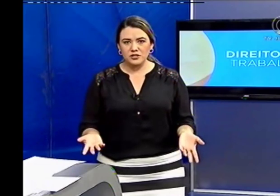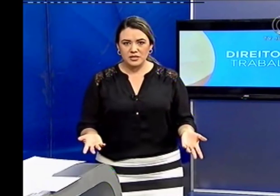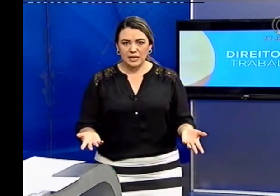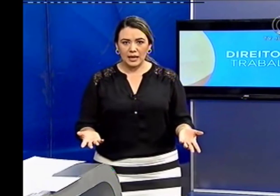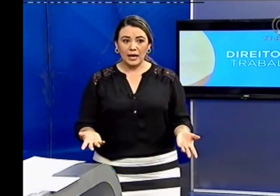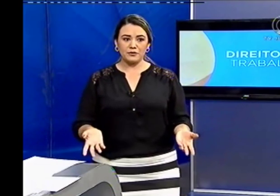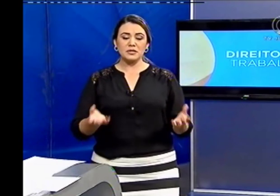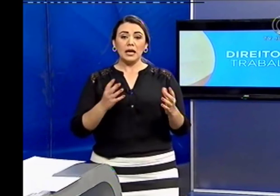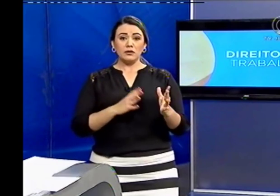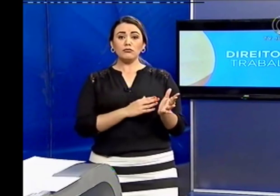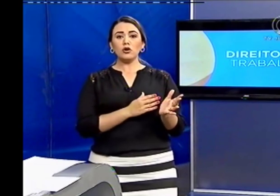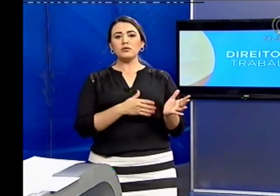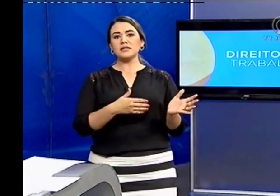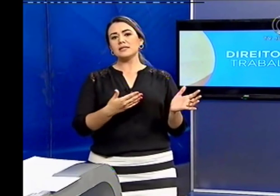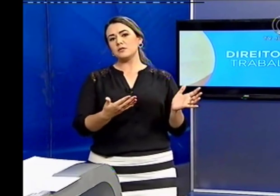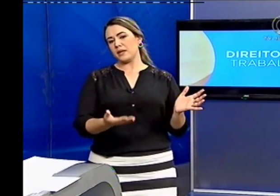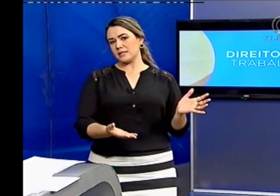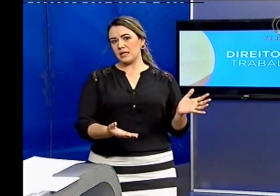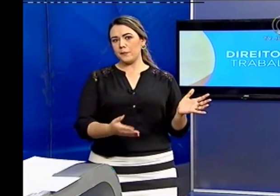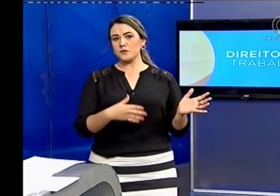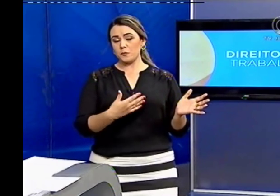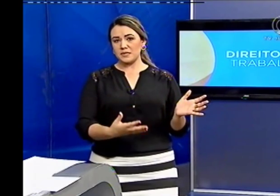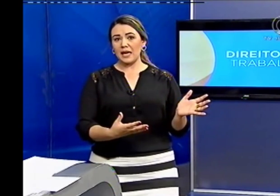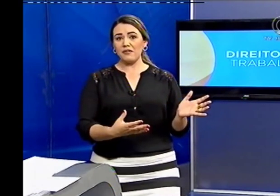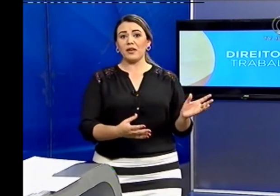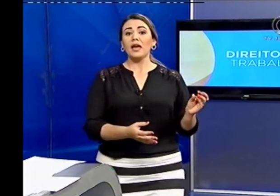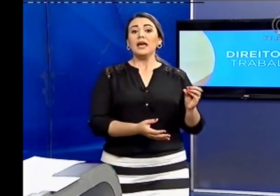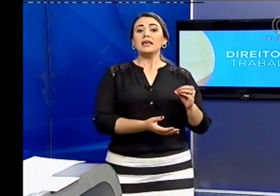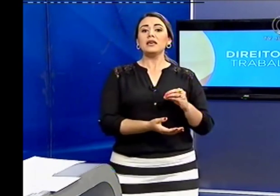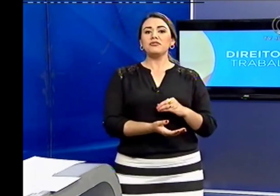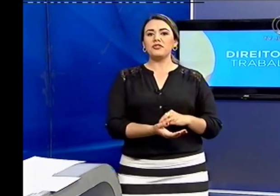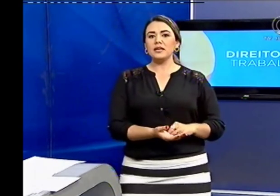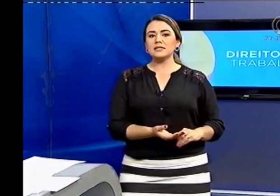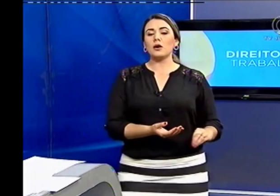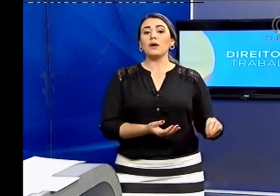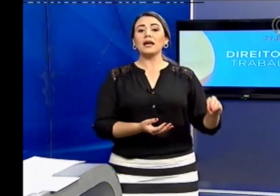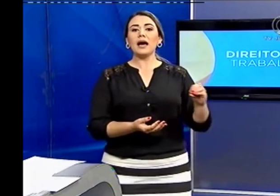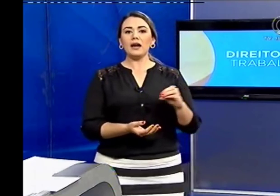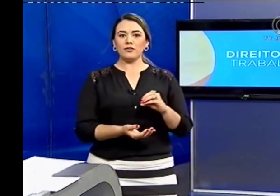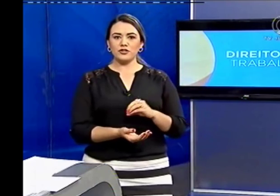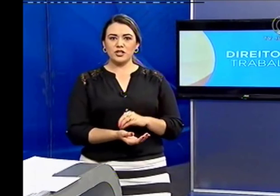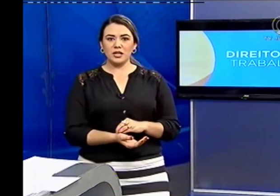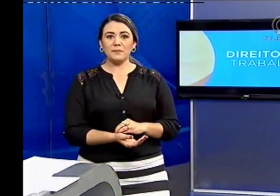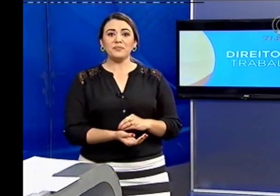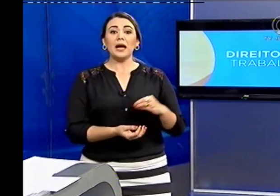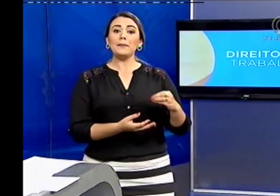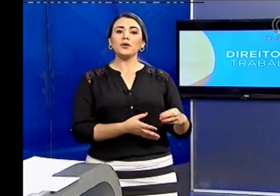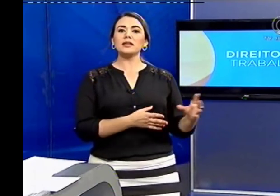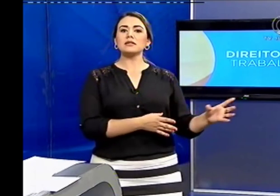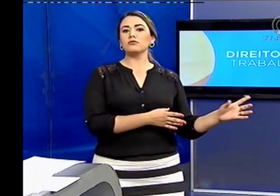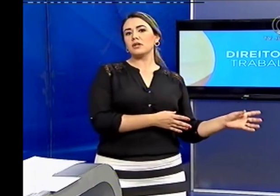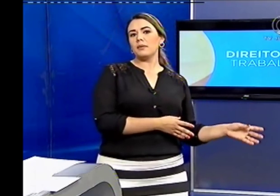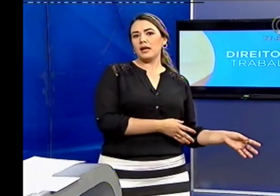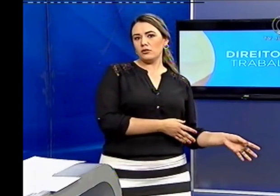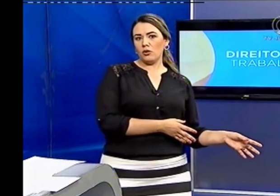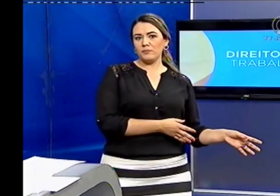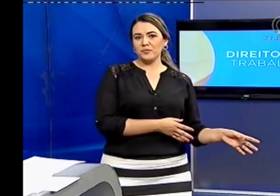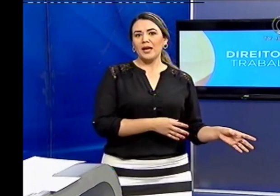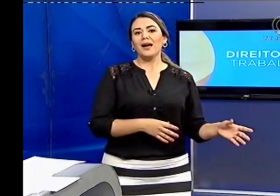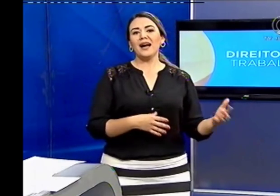de salários. Então, todos esses princípios, observem, que visam garantir a proteção do trabalhador. Há